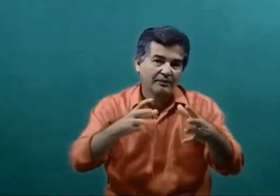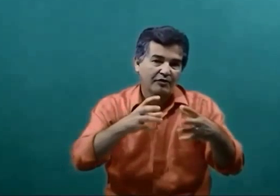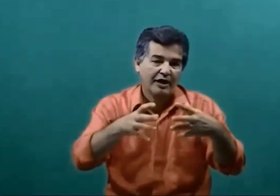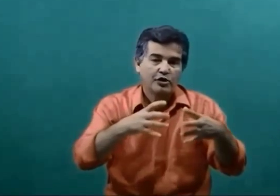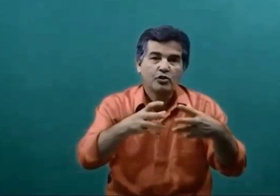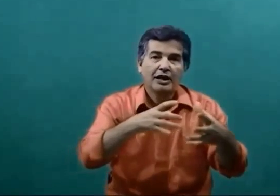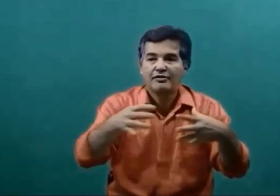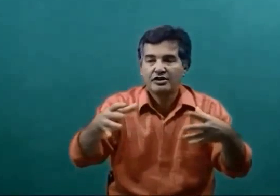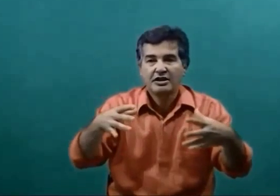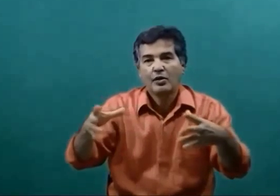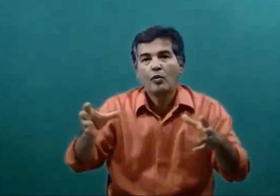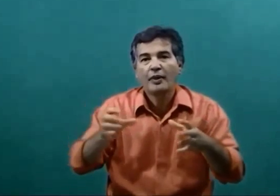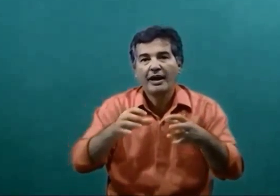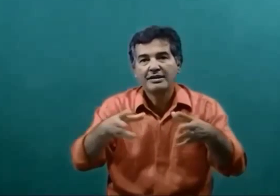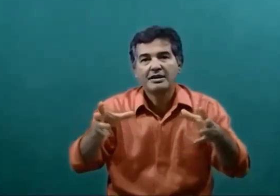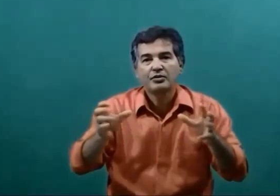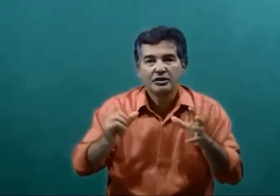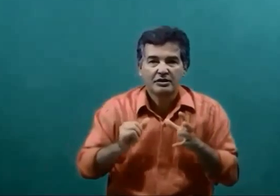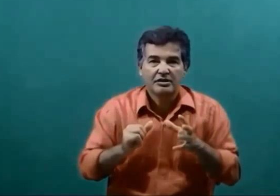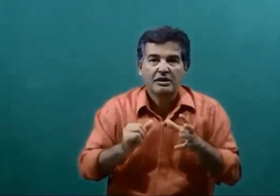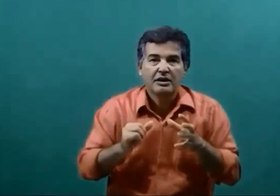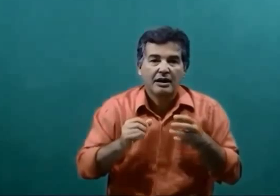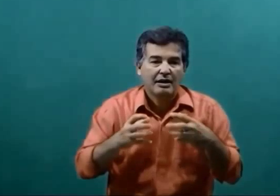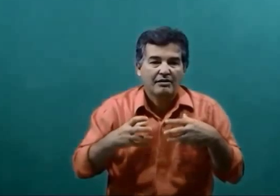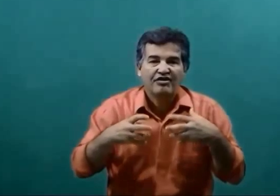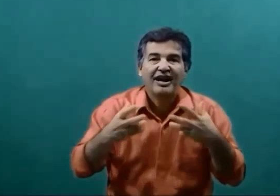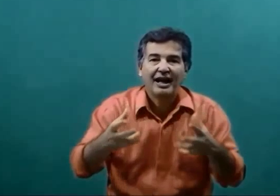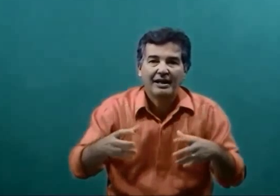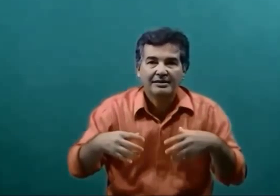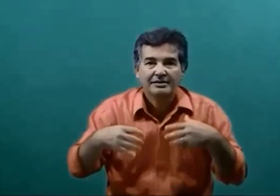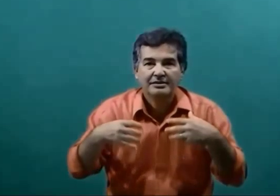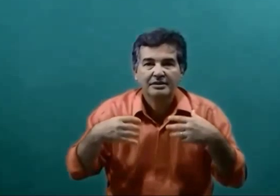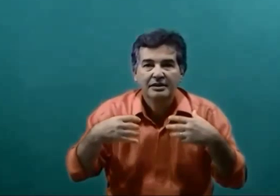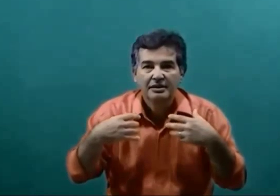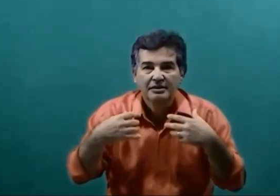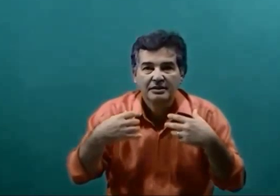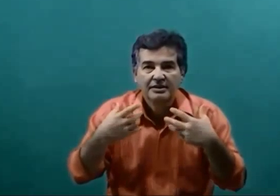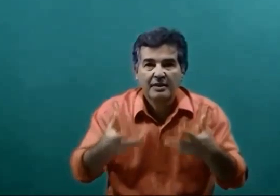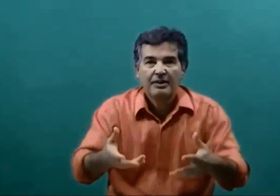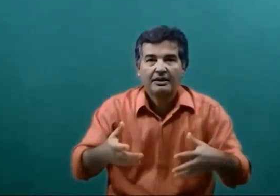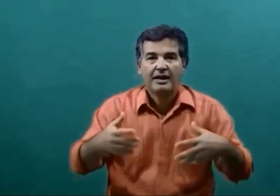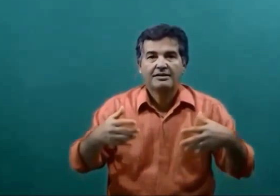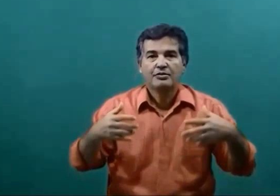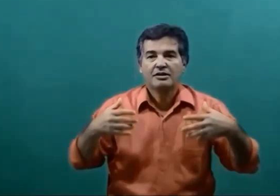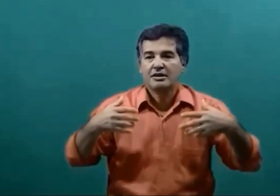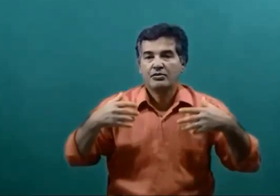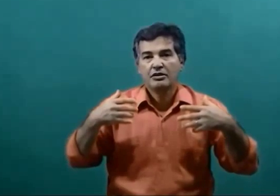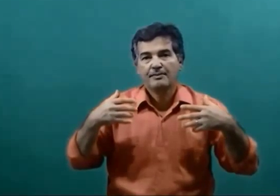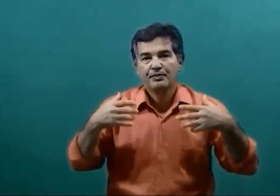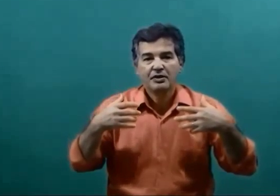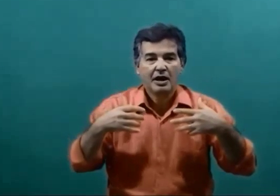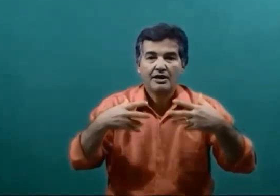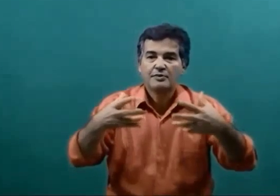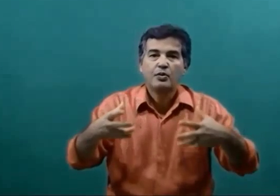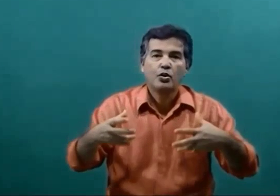Vai ajudar você na compreensão de falar, de interpretar a situação, de expor,